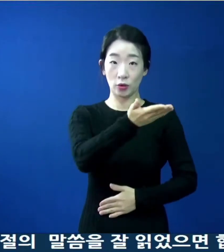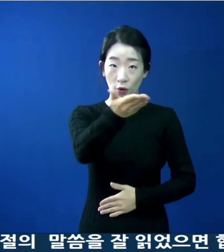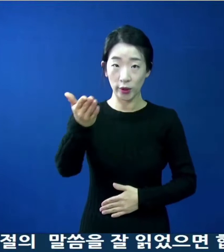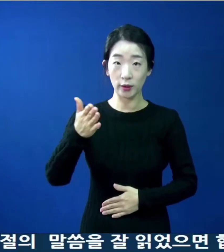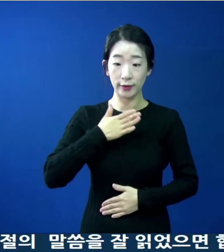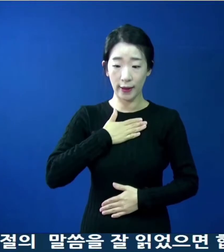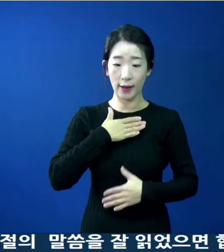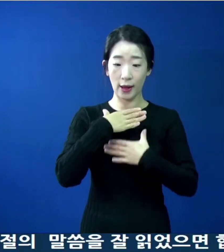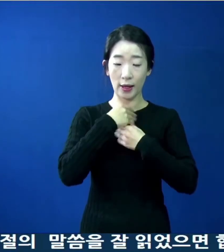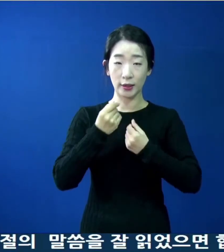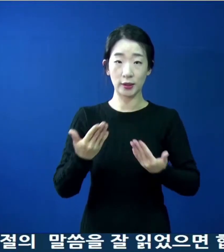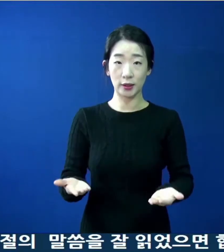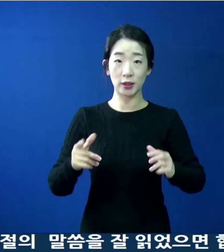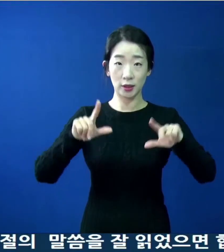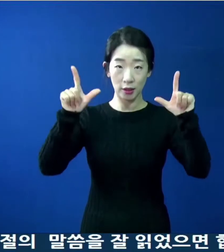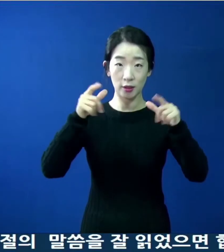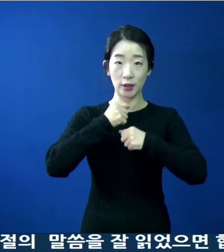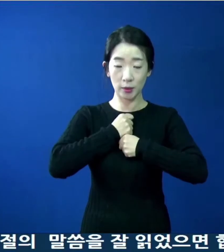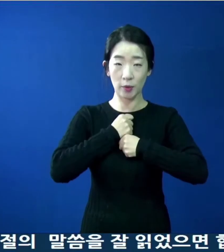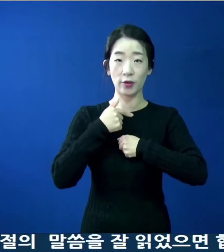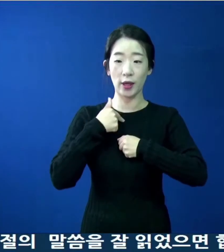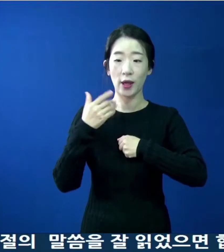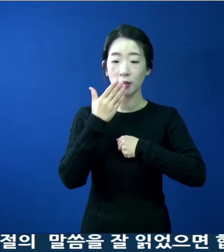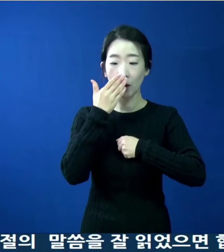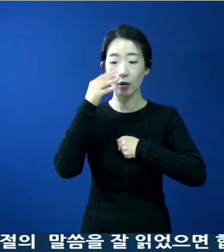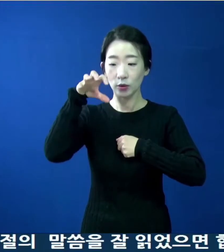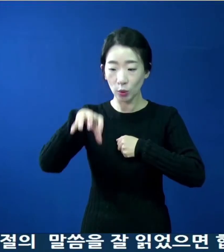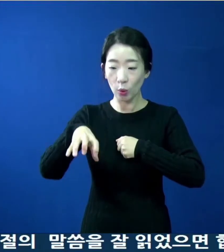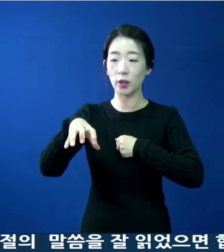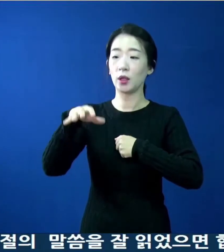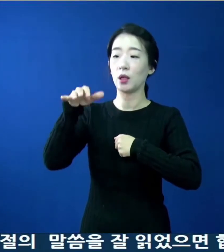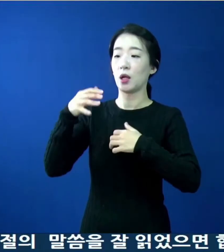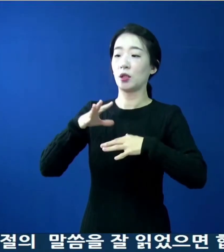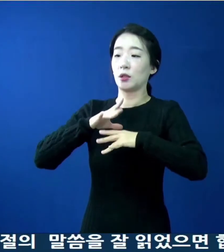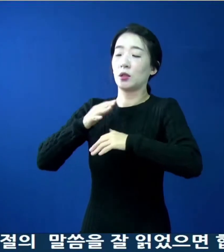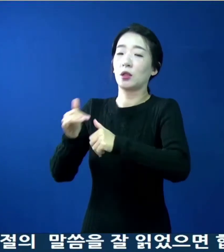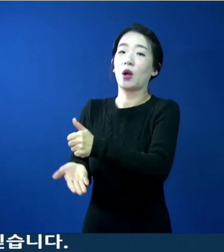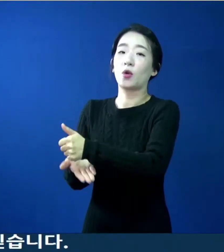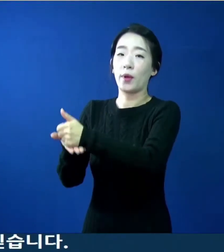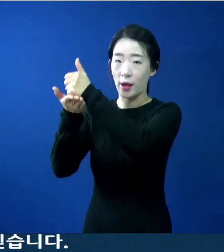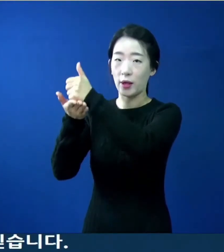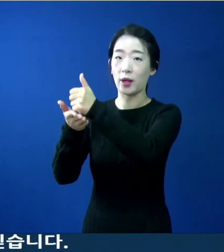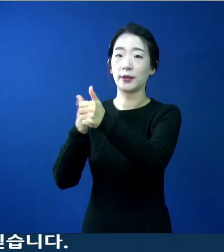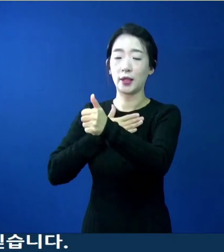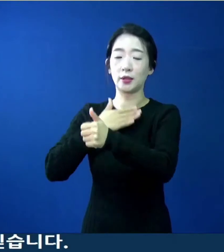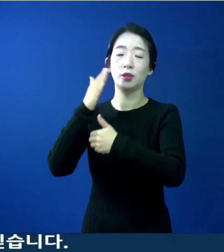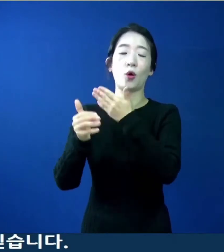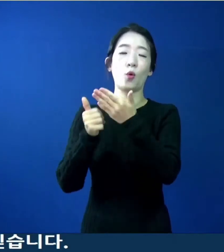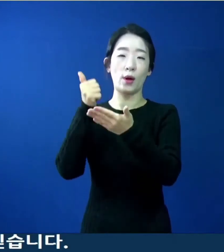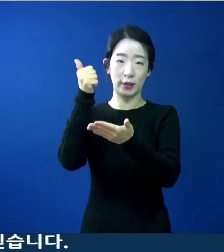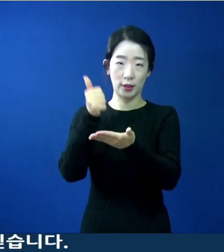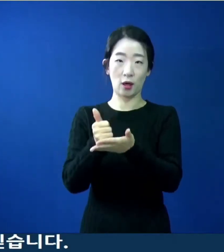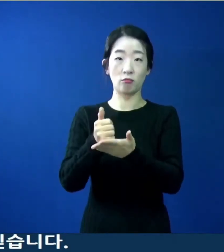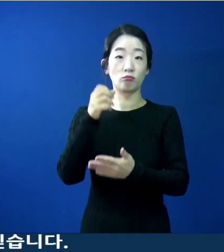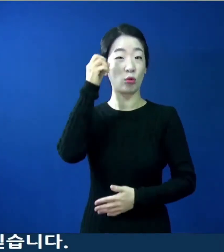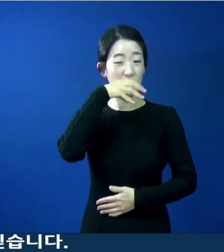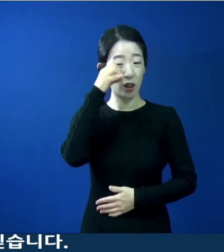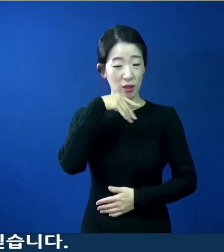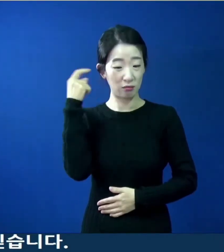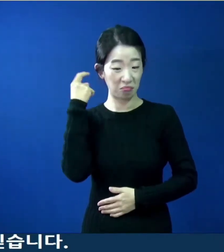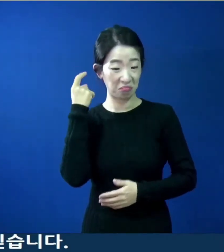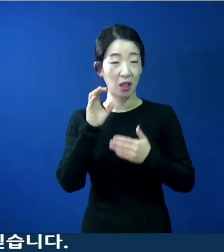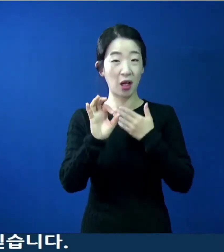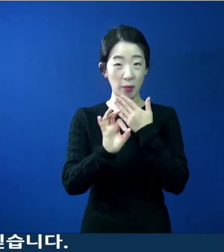내 안식일을 지키며 내 성소를 경외하라. 나는 여호와니라. 여러분, 이 말씀을 그냥 들으면 이 말씀이